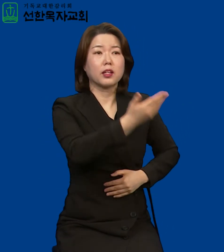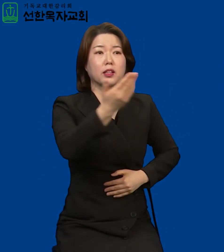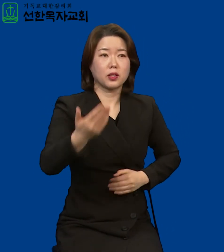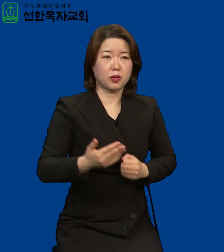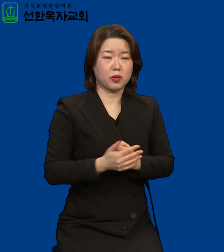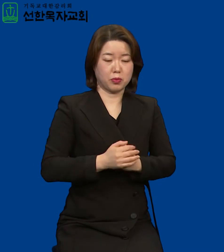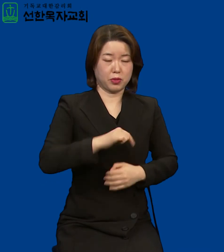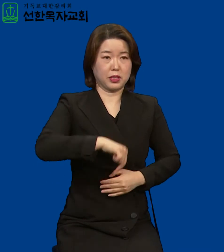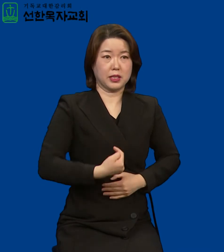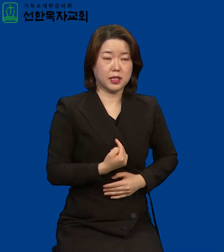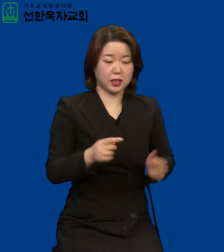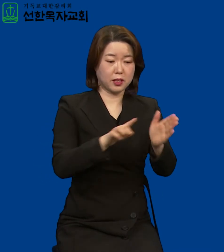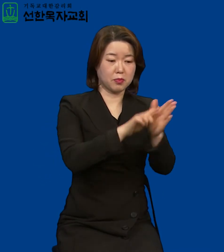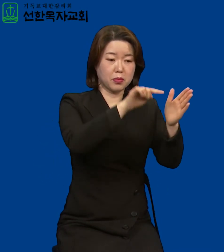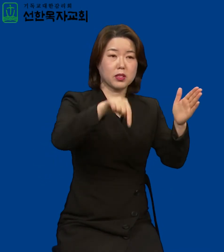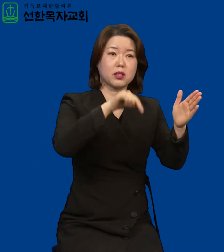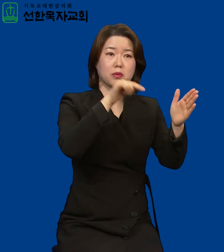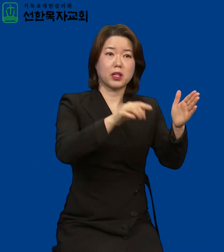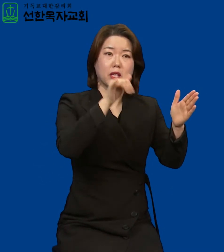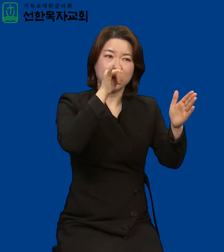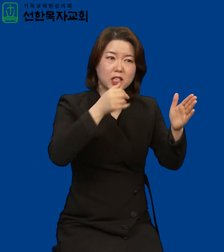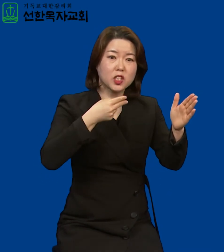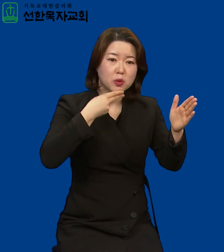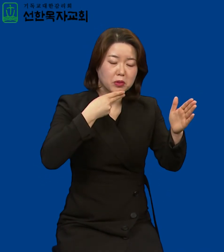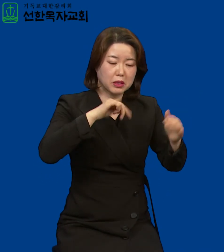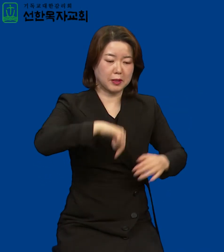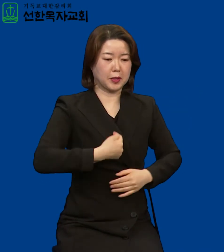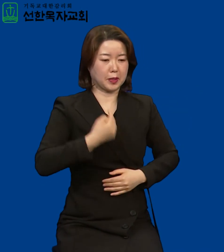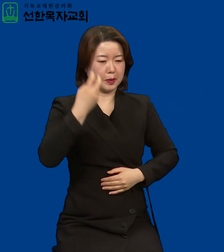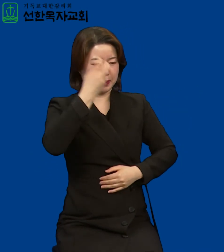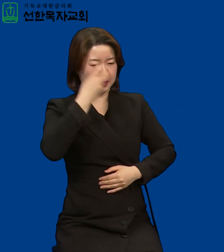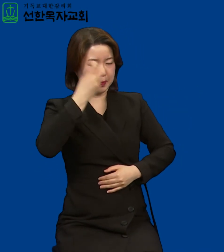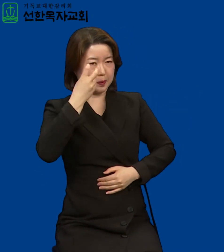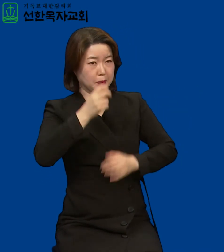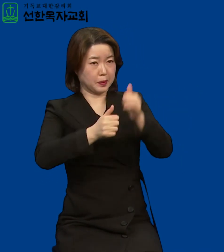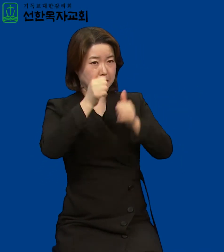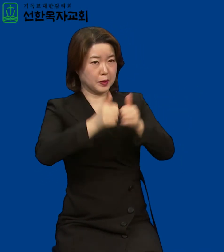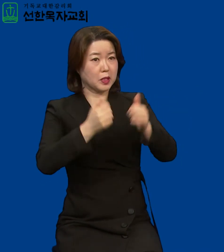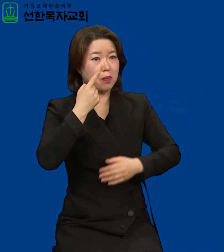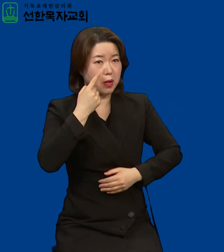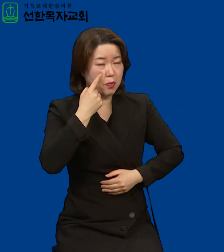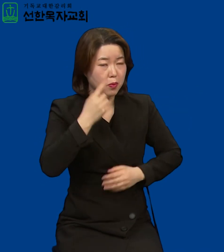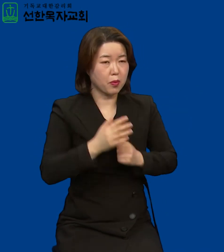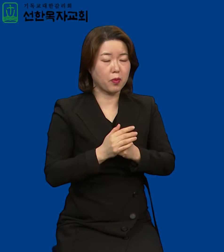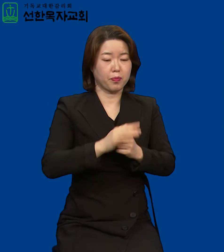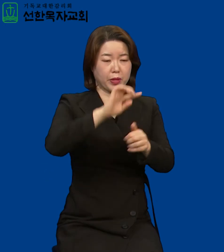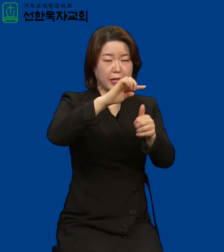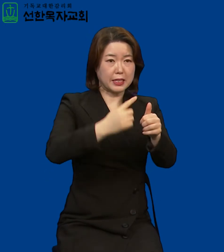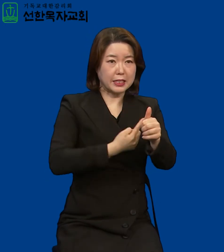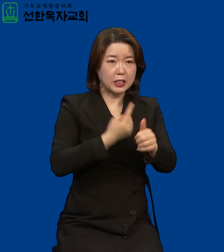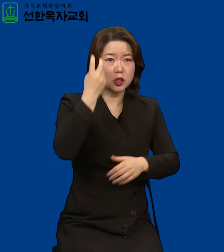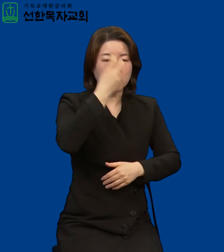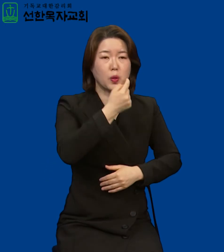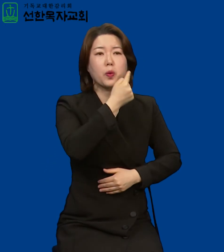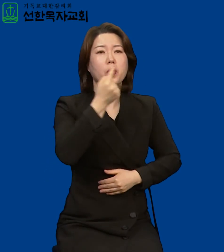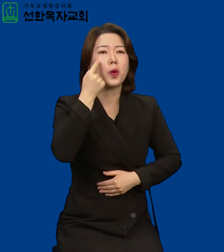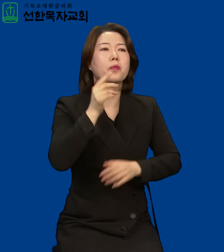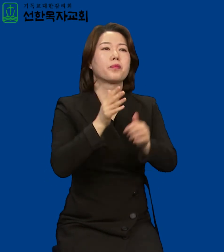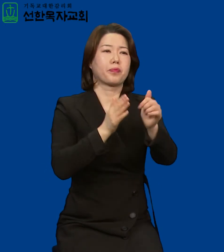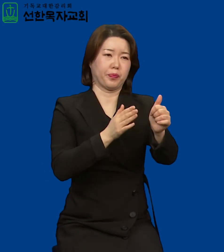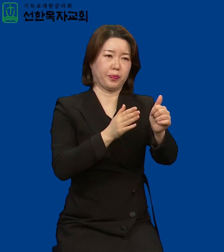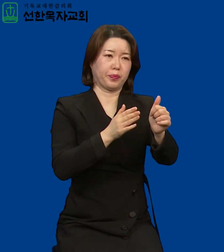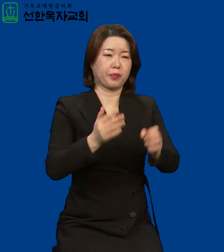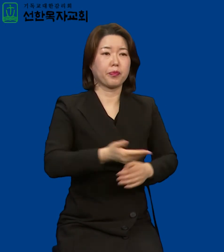여러분은 자기가 믿음 안에 있는지를 스스로 시험해보고 스스로 검증해 보십시오.